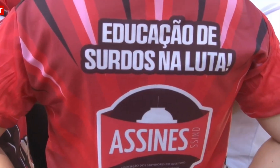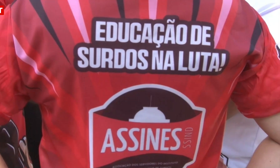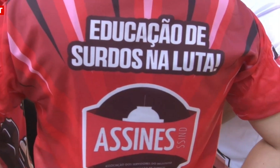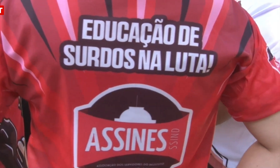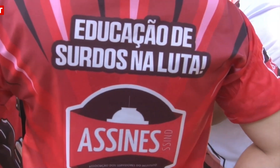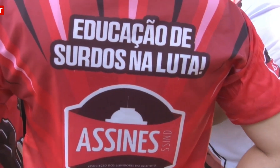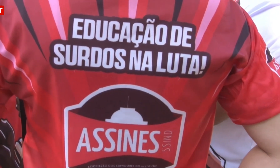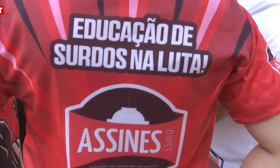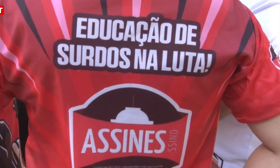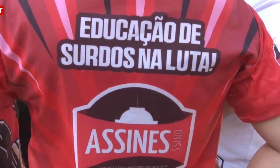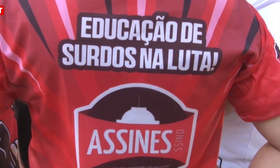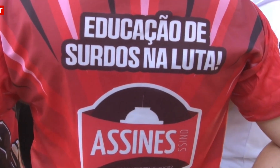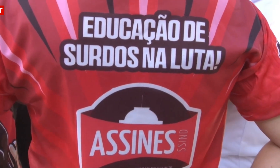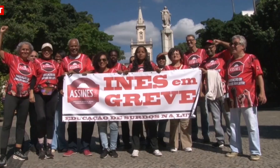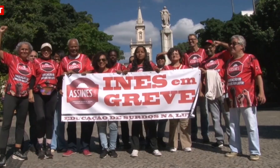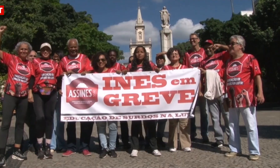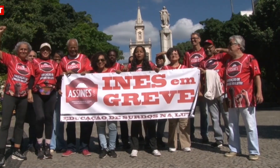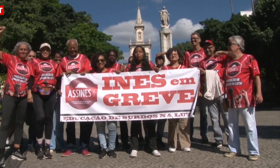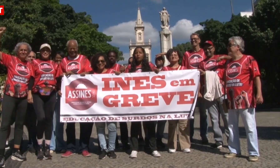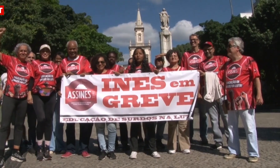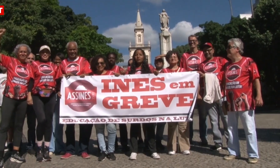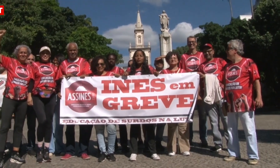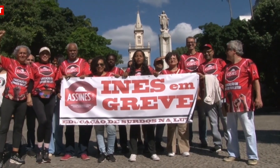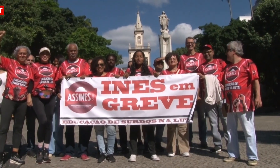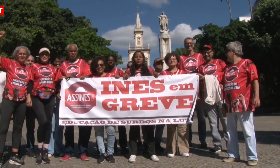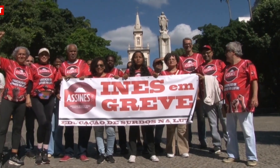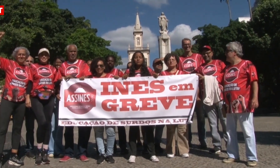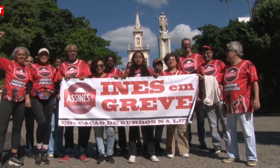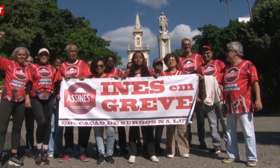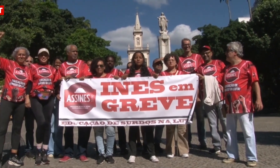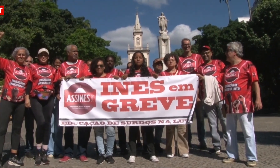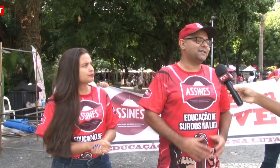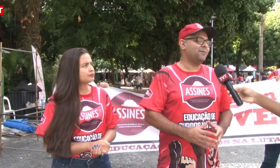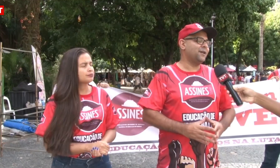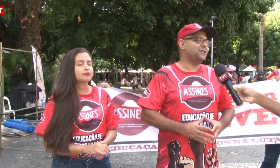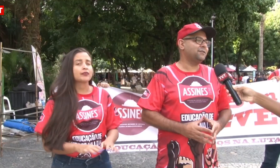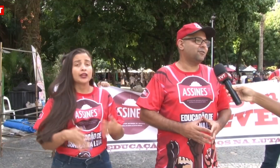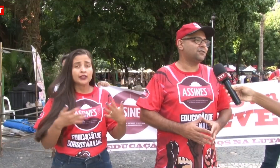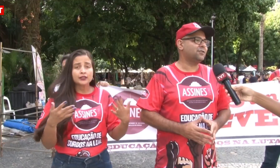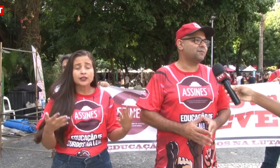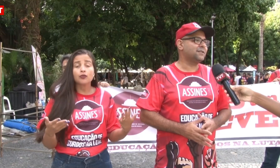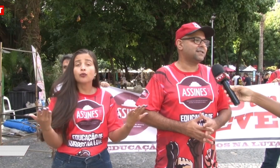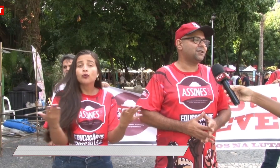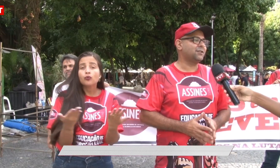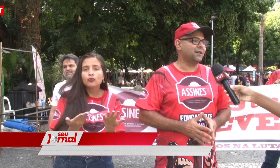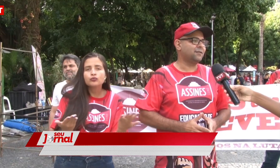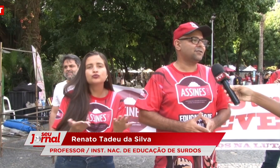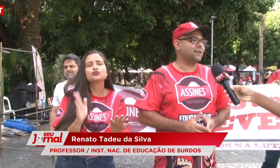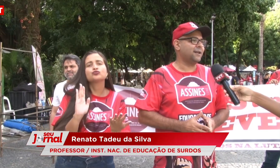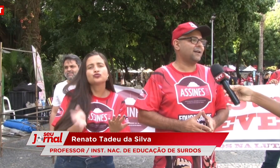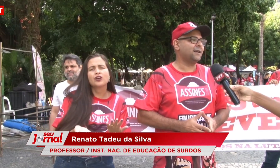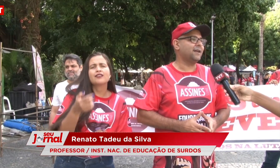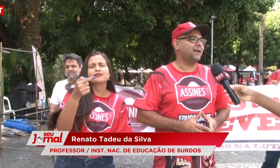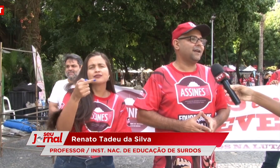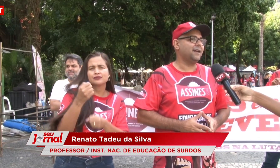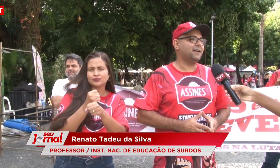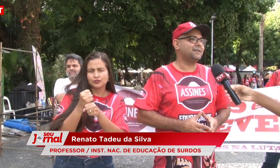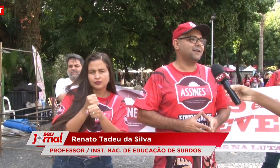a Associação de Servidores aderiu à greve nacional dos profissionais da educação federal. Basicamente, nós estamos há 7 anos,